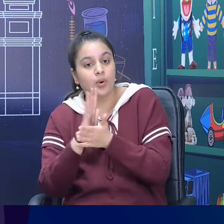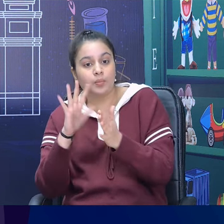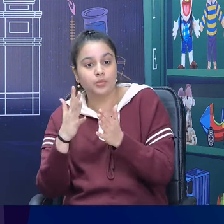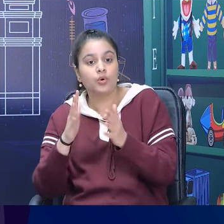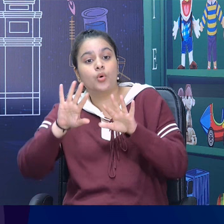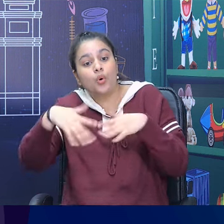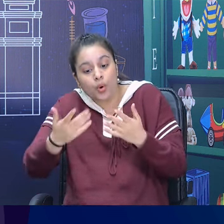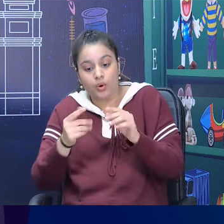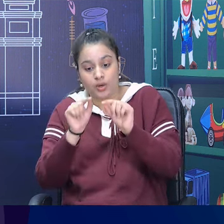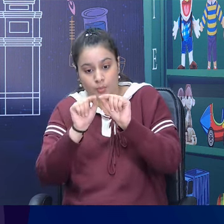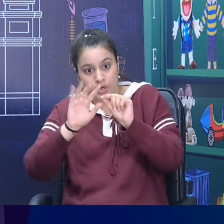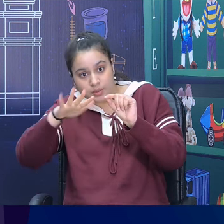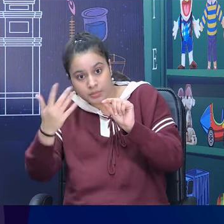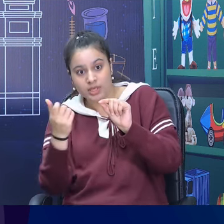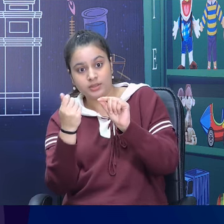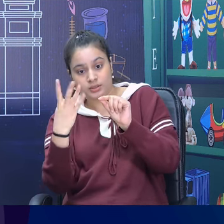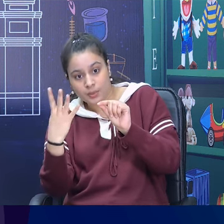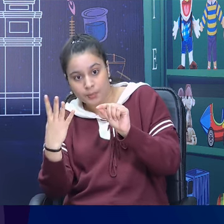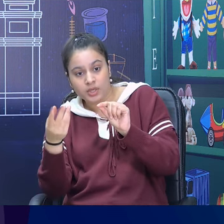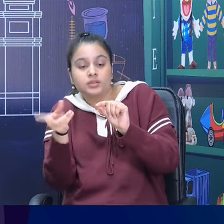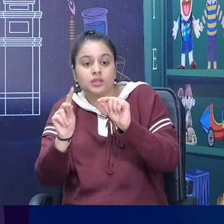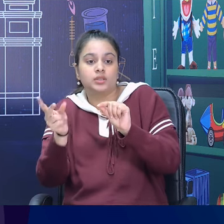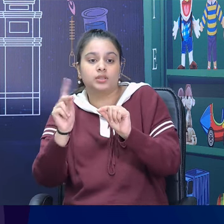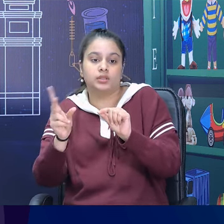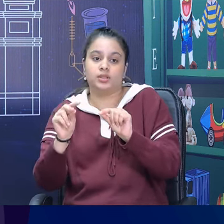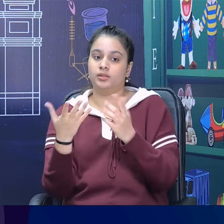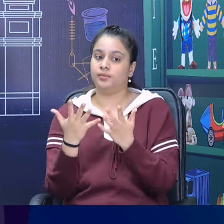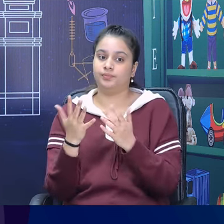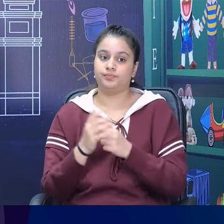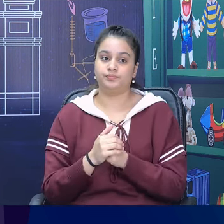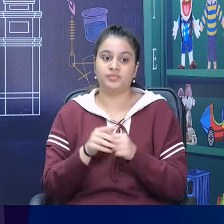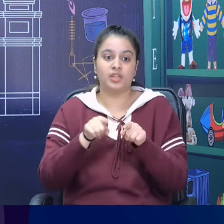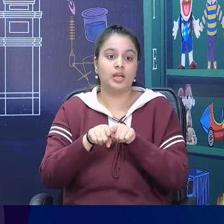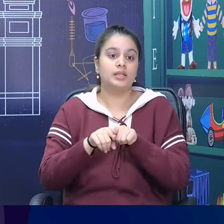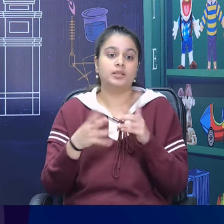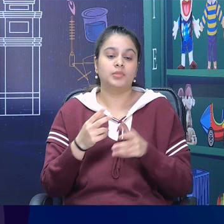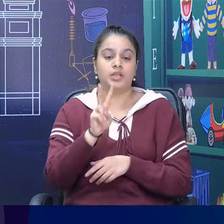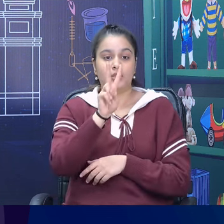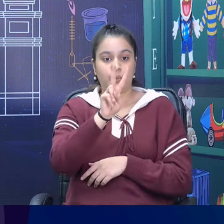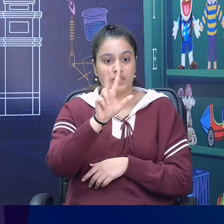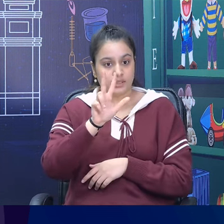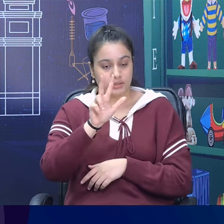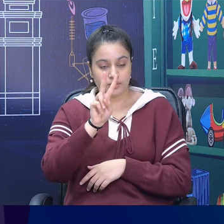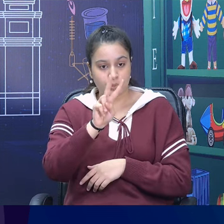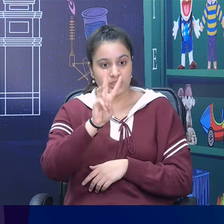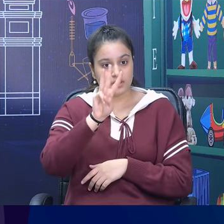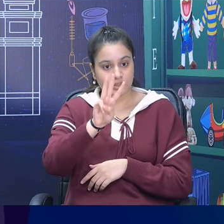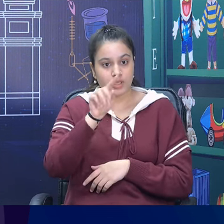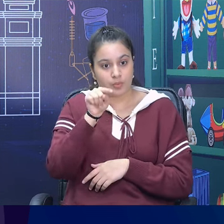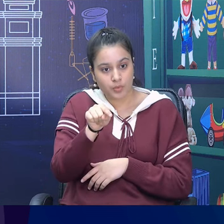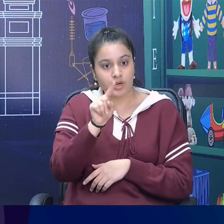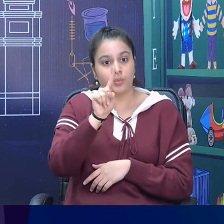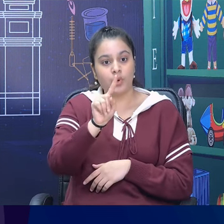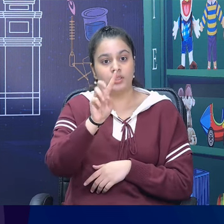नॉट रिपीटिंग जैसे एग्जांपल है 2314 2 6 7 8 एंड एंड सो